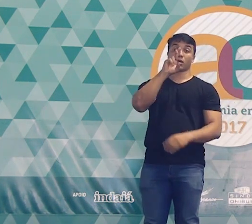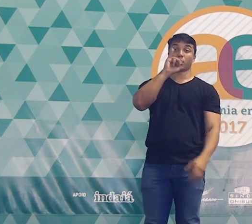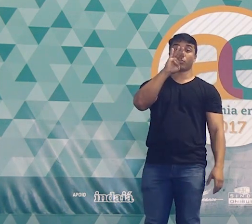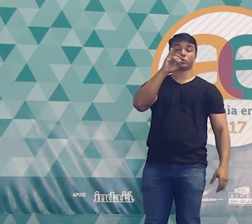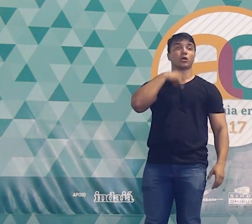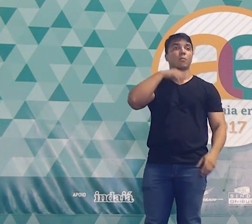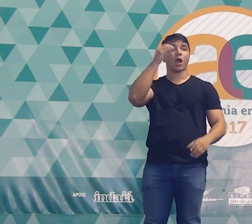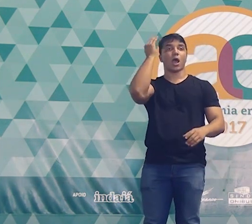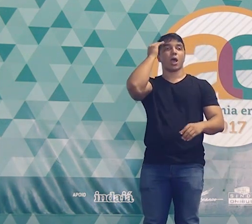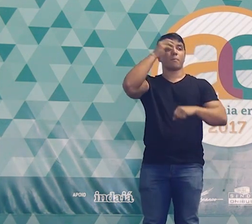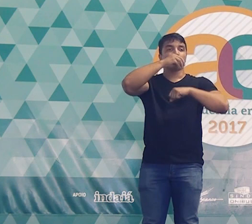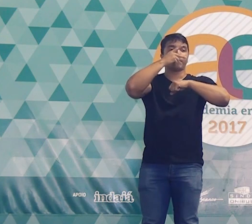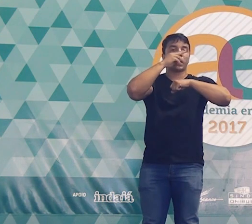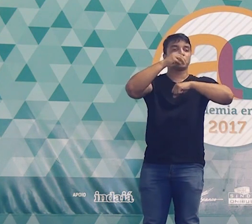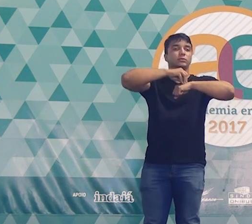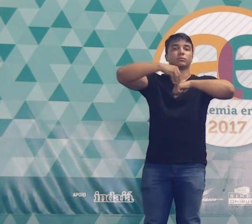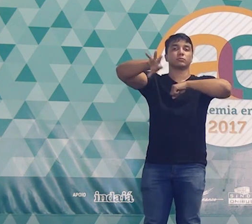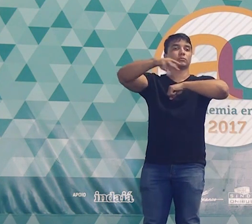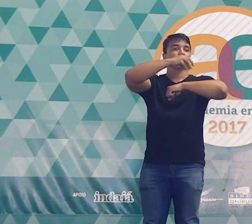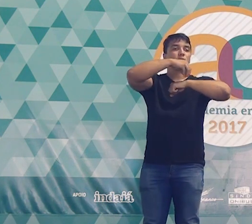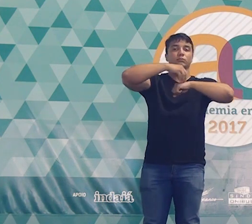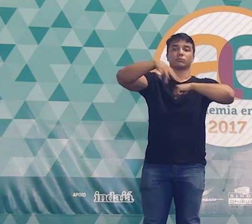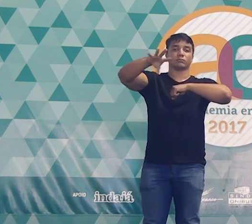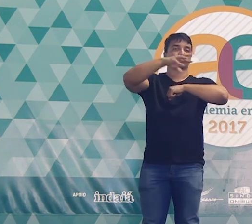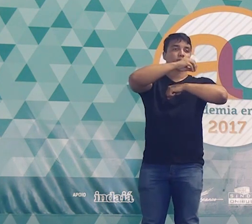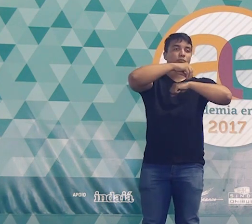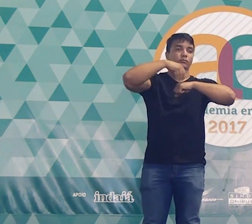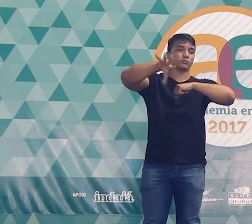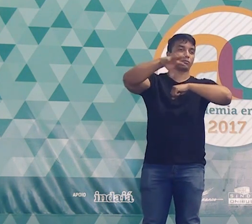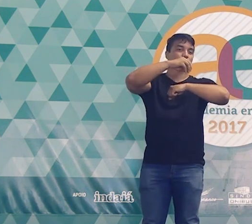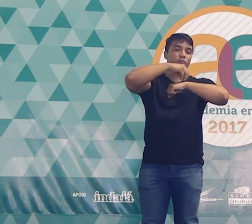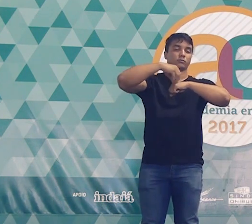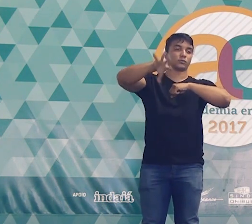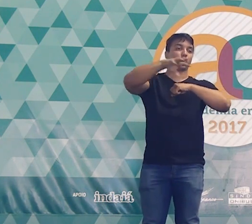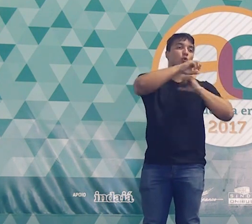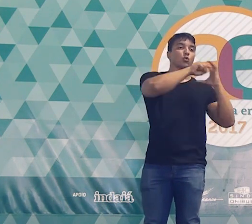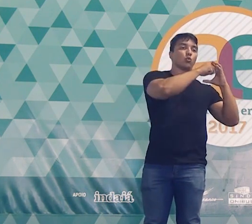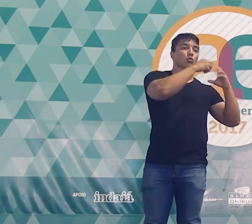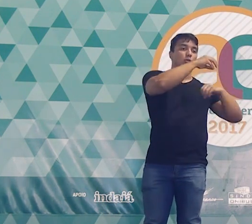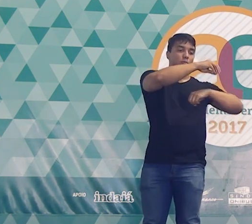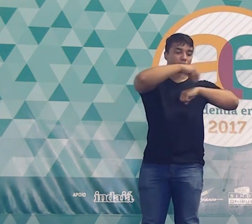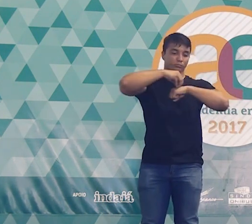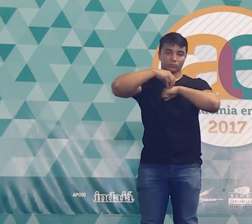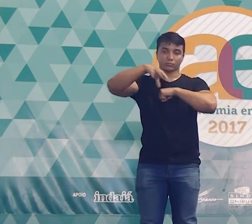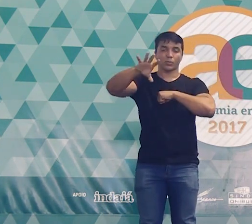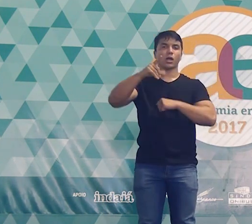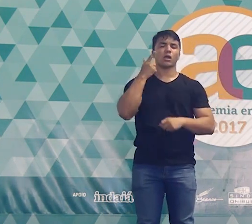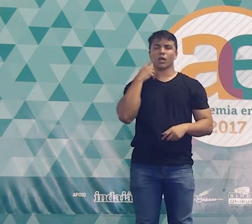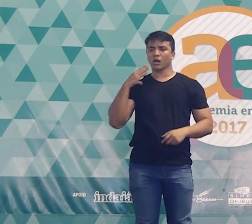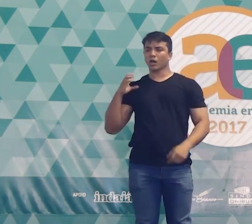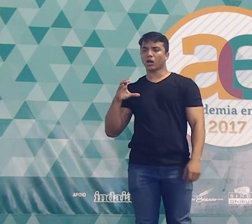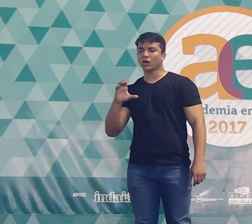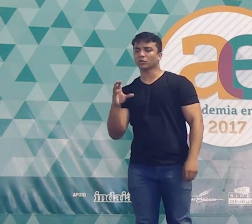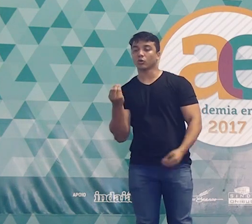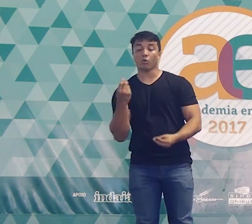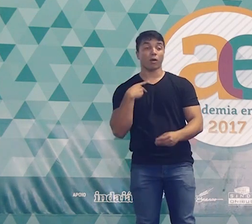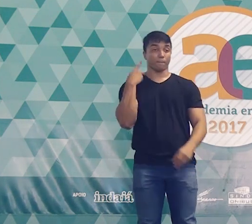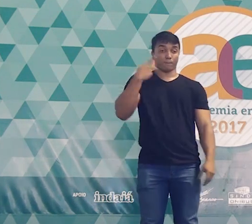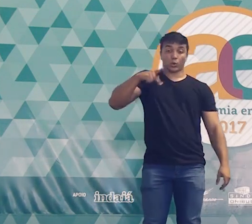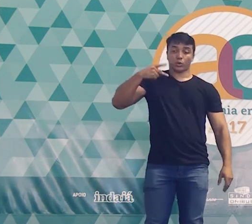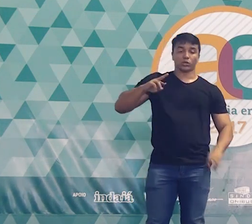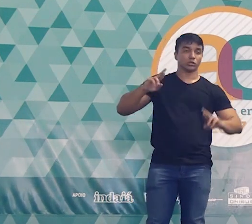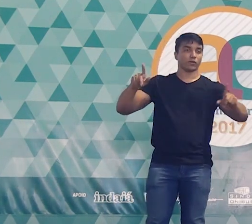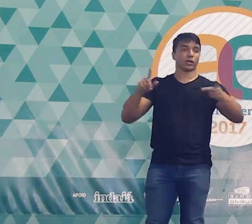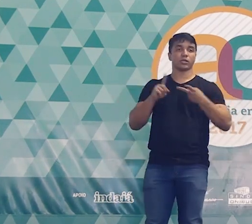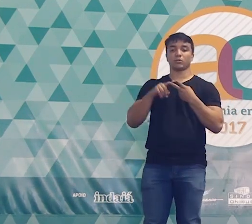e manda e faz a proteína para que a célula entenda o que tem que ser feito. Tá bom? Rodrigo, e o câncer? Proteínas diferentes,